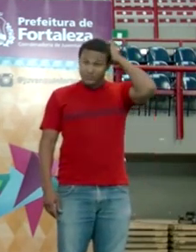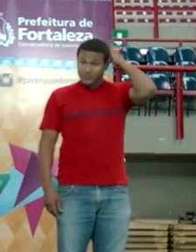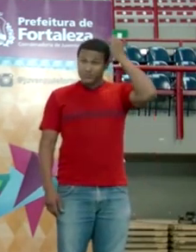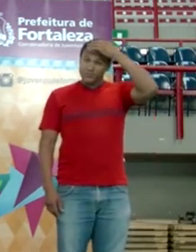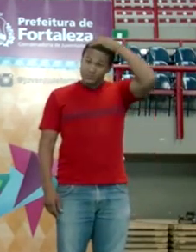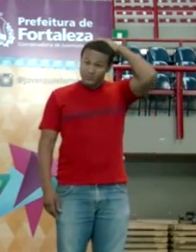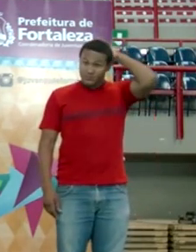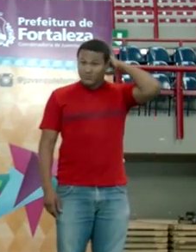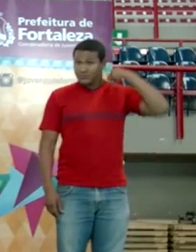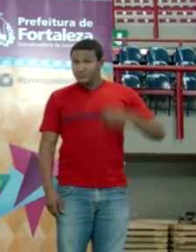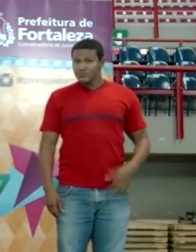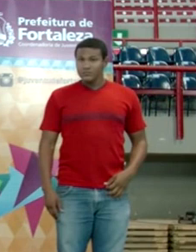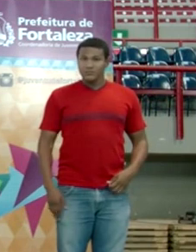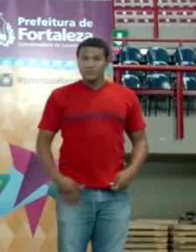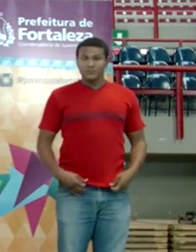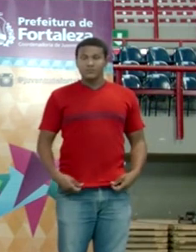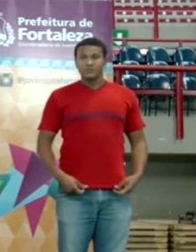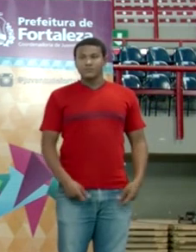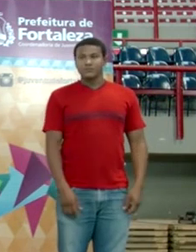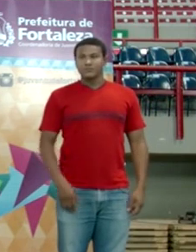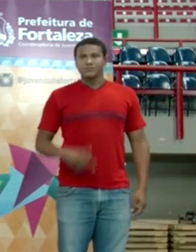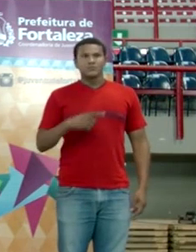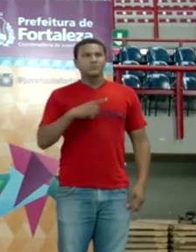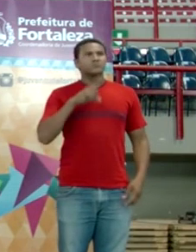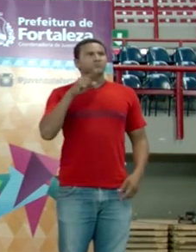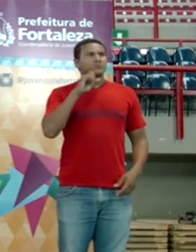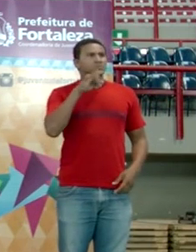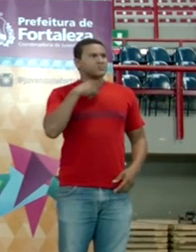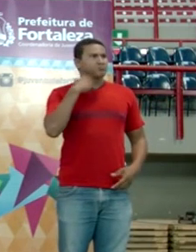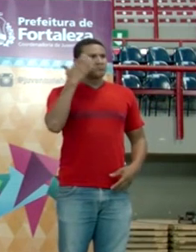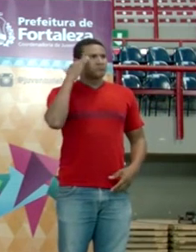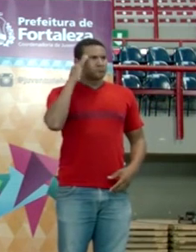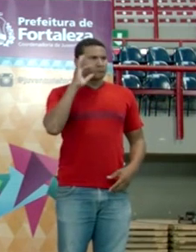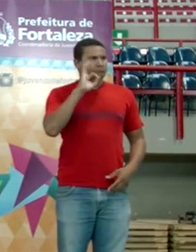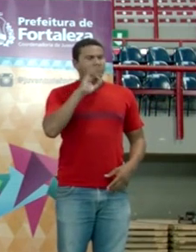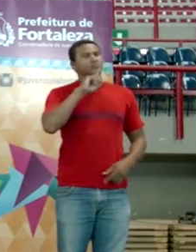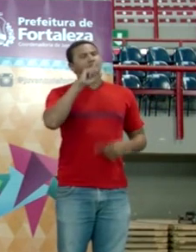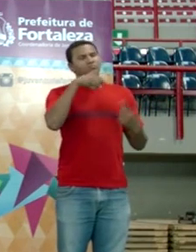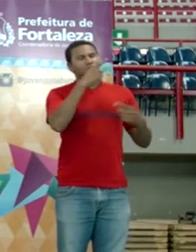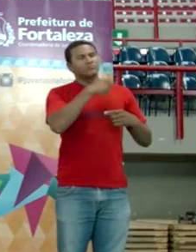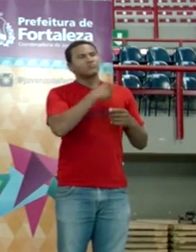Mas se não, estarei aqui depois dos comentários para a gente poder trabalhar.